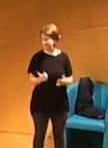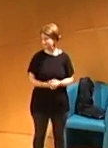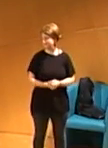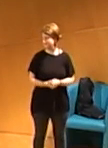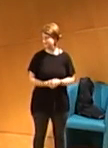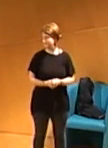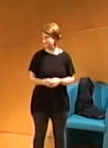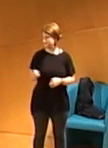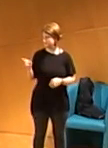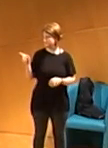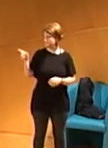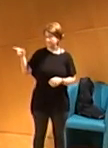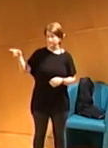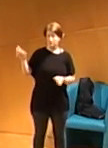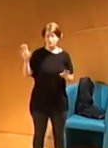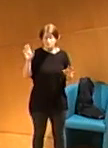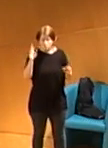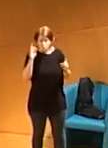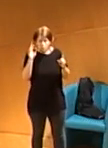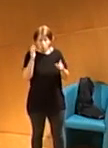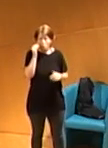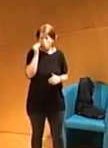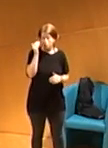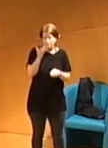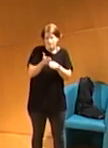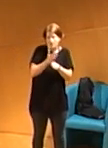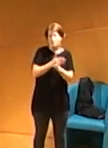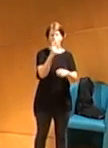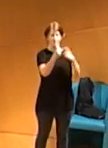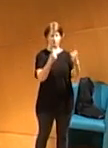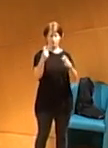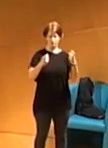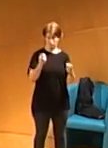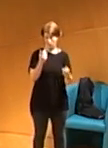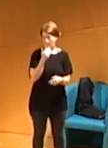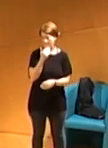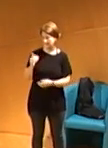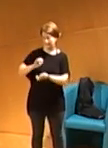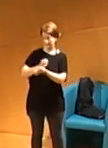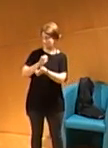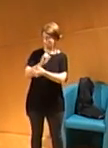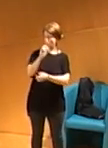Alors juste, pendant que vous mûrissez vos questions, je voulais quand même remercier vraiment les éditions RS de m'avoir fait confiance.